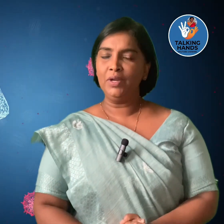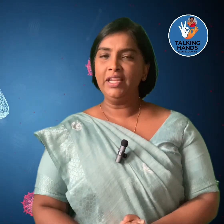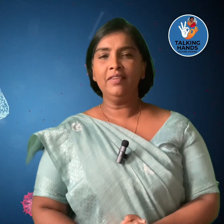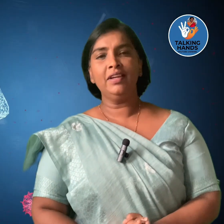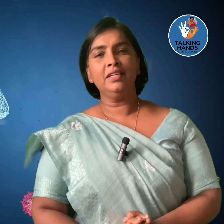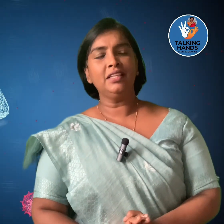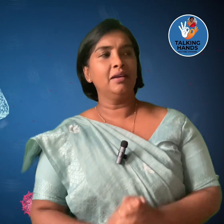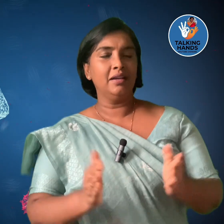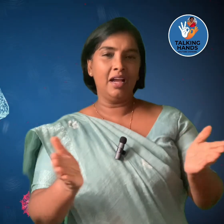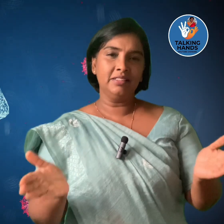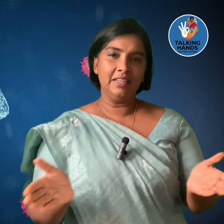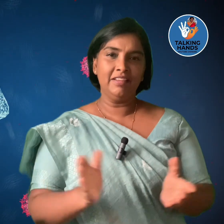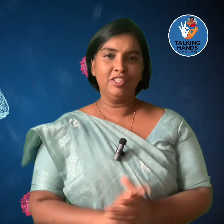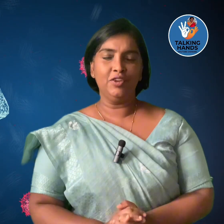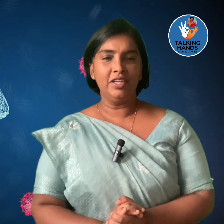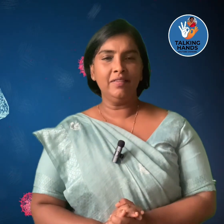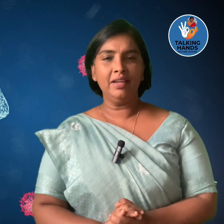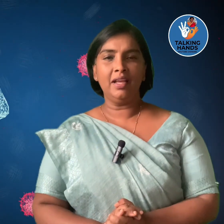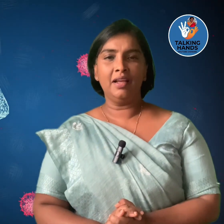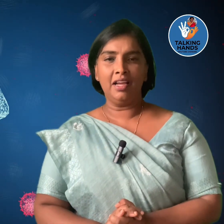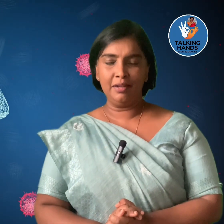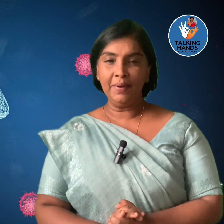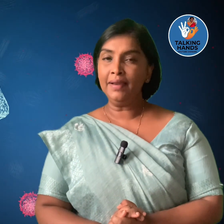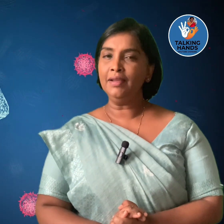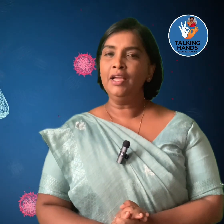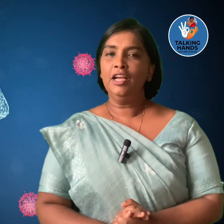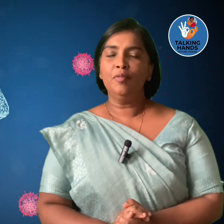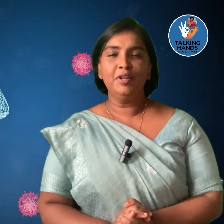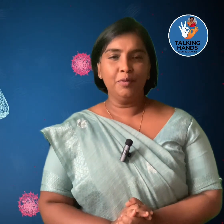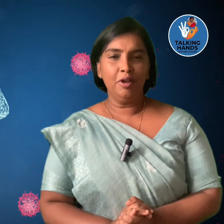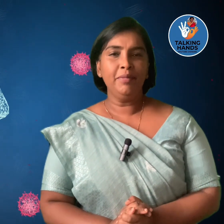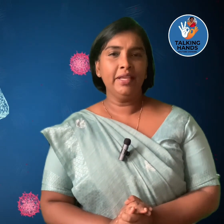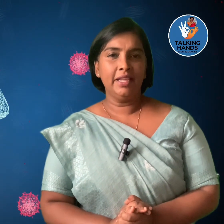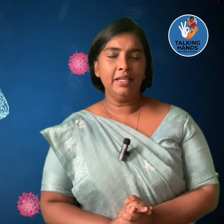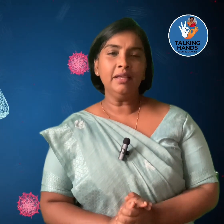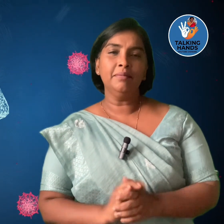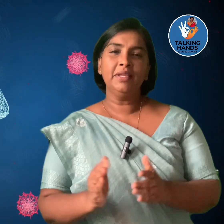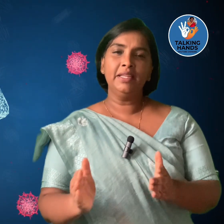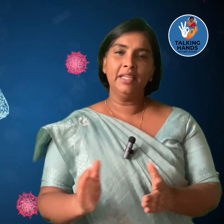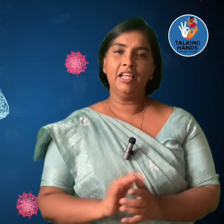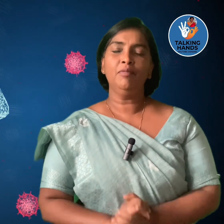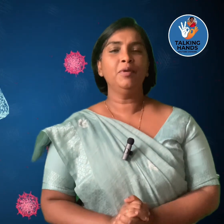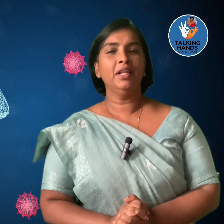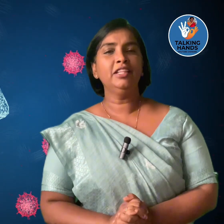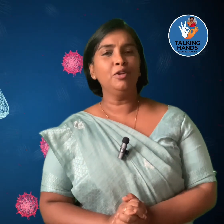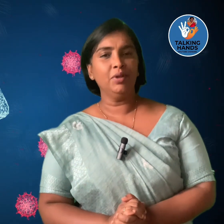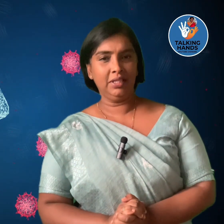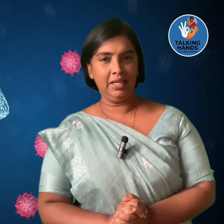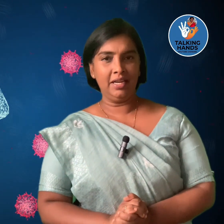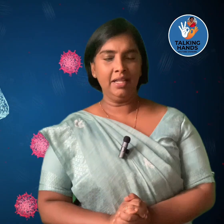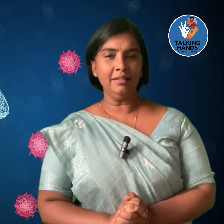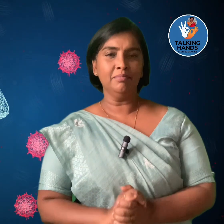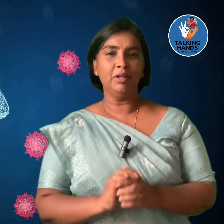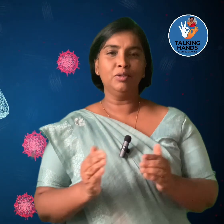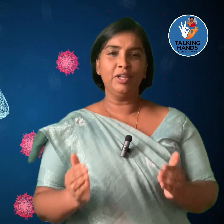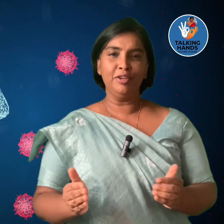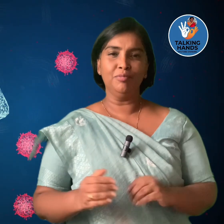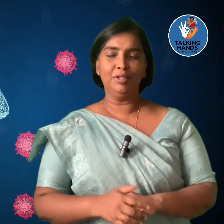ඉන්නවා නම් ආසල්වැසියෝ ඉන්නවා නම් අහල පහල ඔබට පුළුවන් මේ ගැන විහිරි කෙනාව පොඩ්ඩක් දැනුවත් කරන්න. ඩෙන්ගු